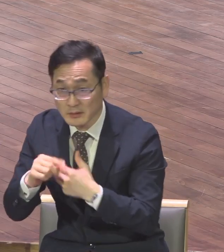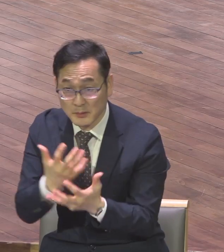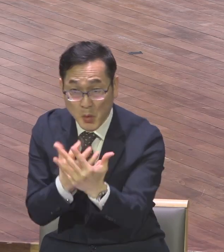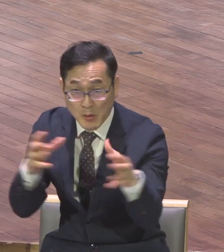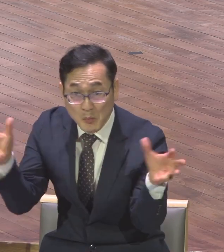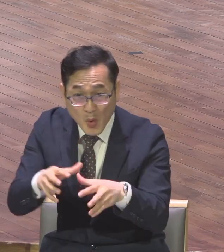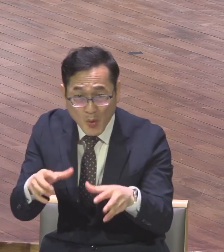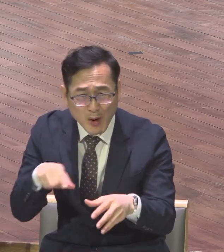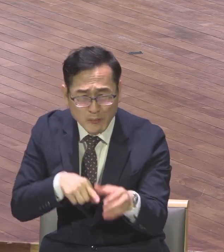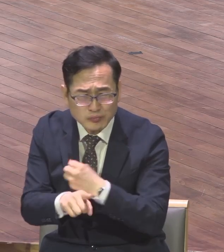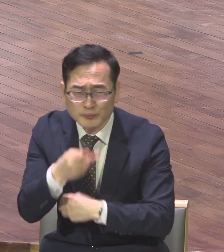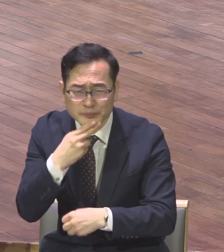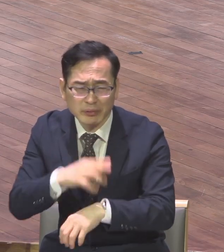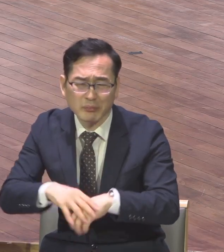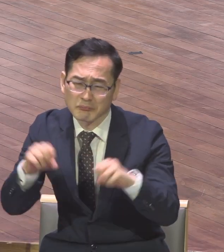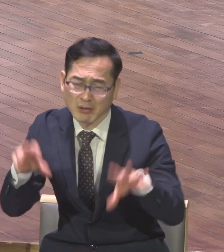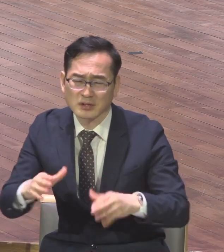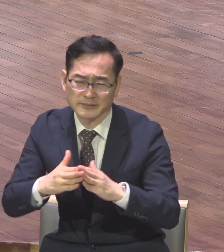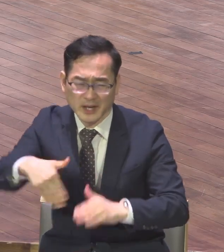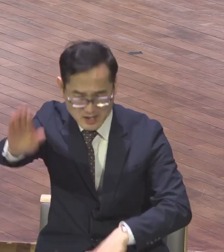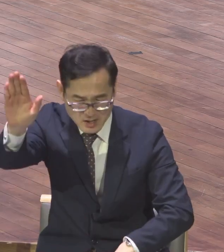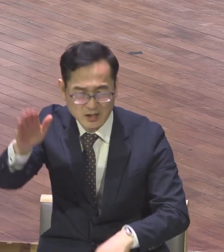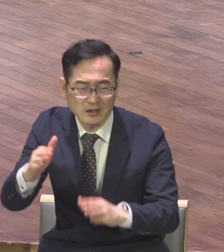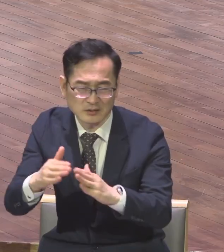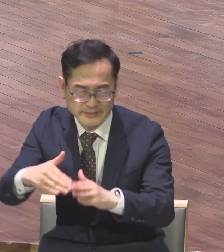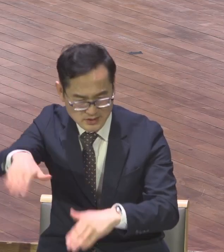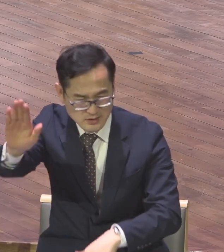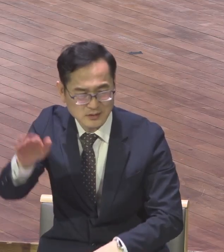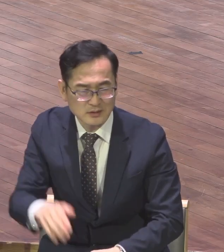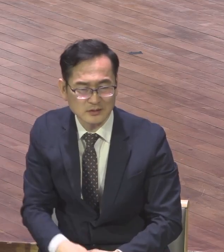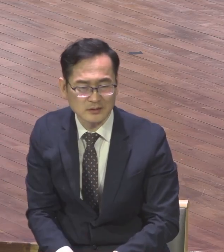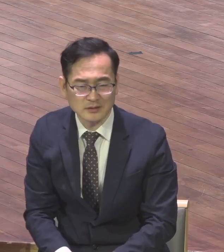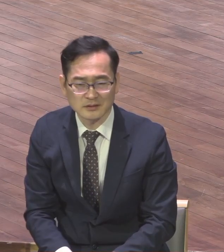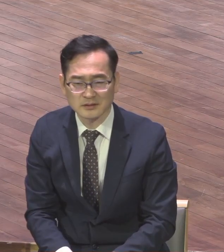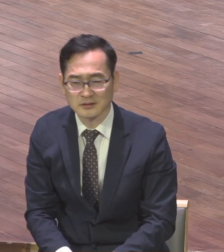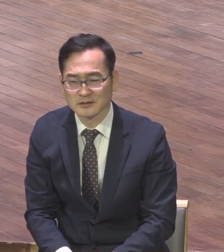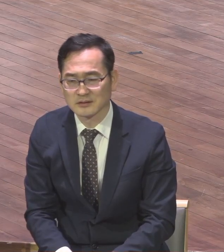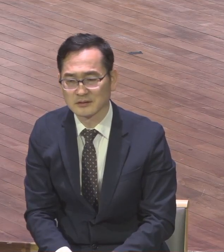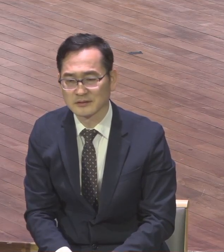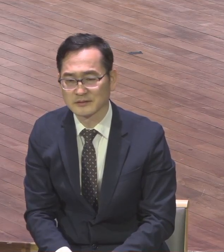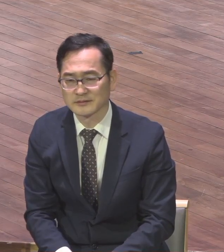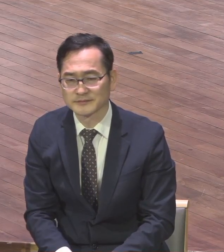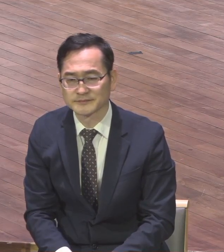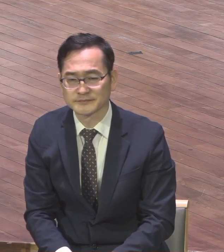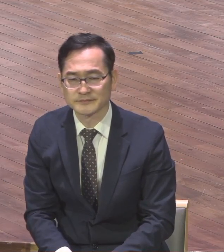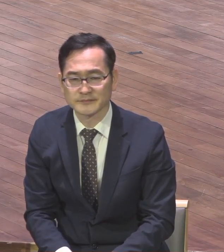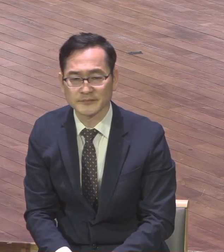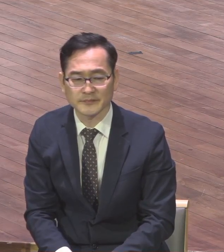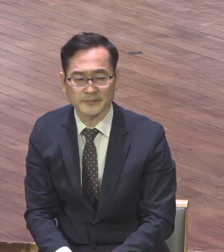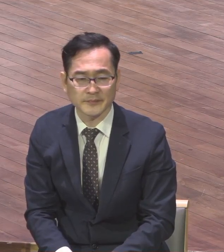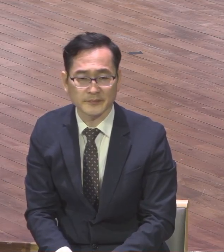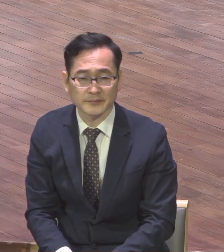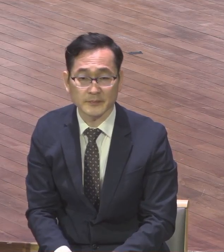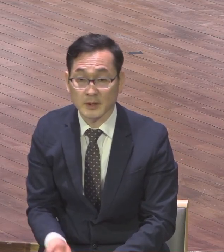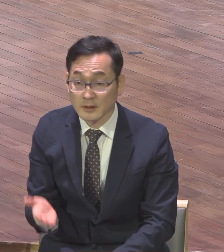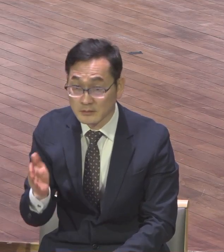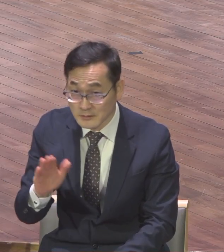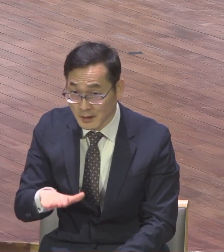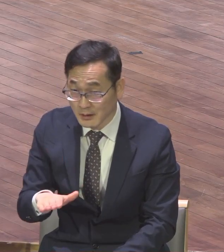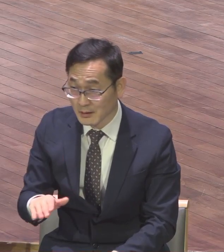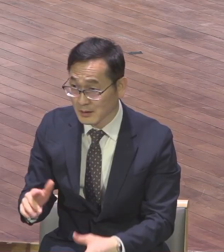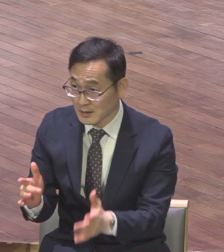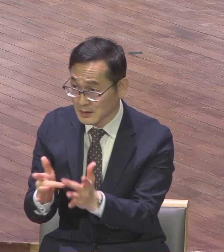아무 소용없는 인간들의 모임이지요. 그런데 반전이 일어났습니다.